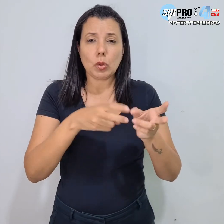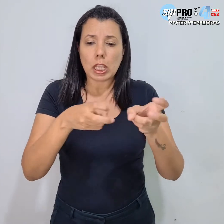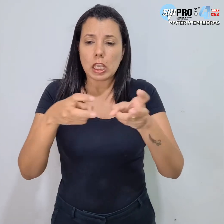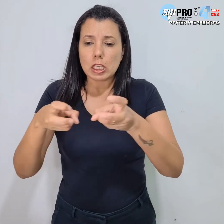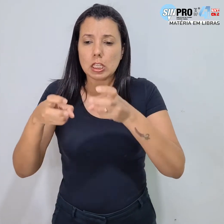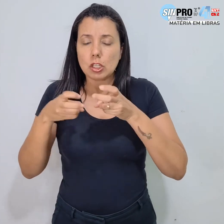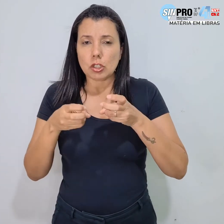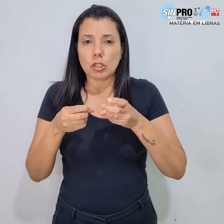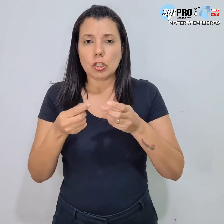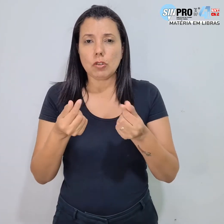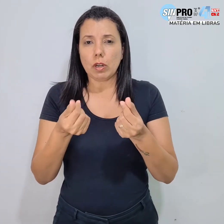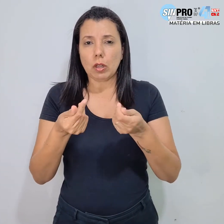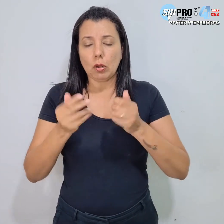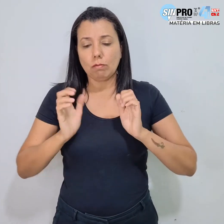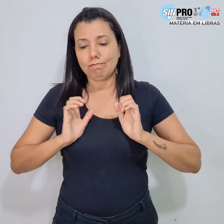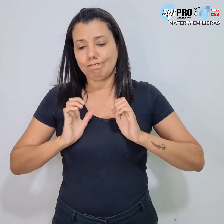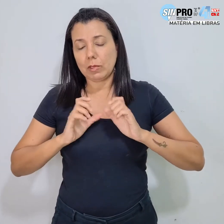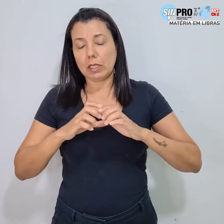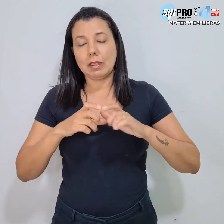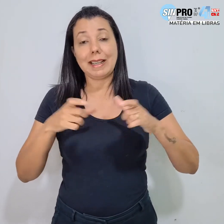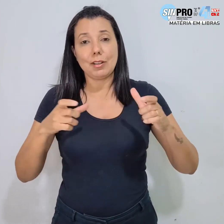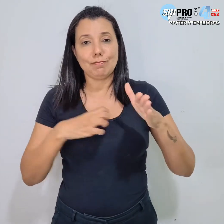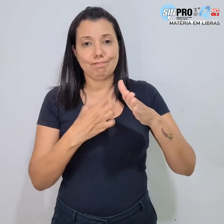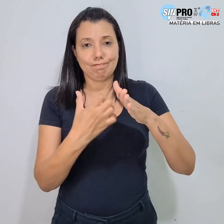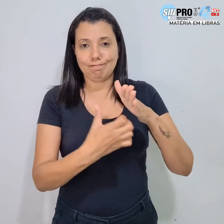cobrar as dívidas bilionárias das grandes empresas.